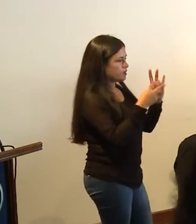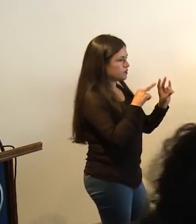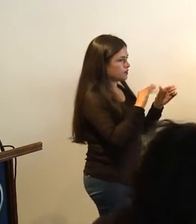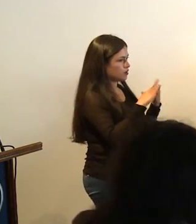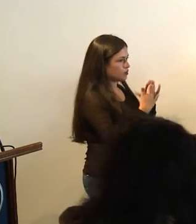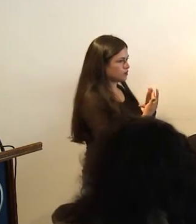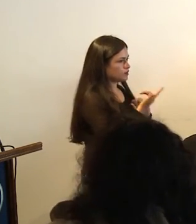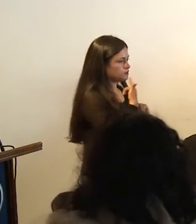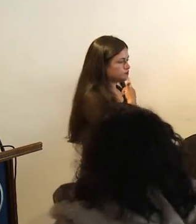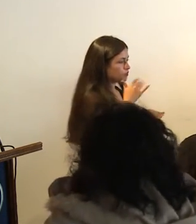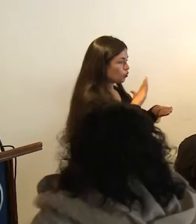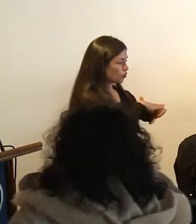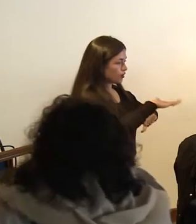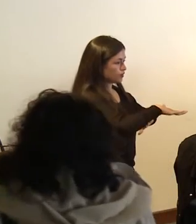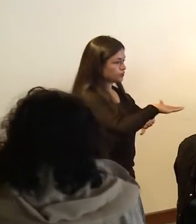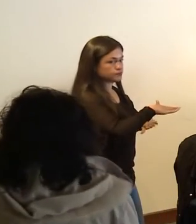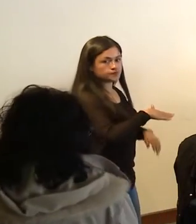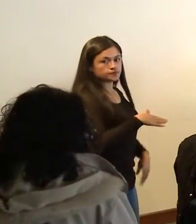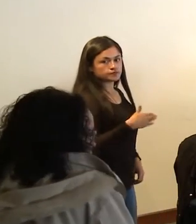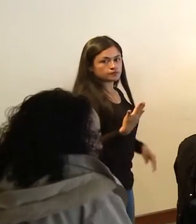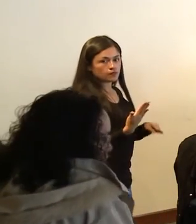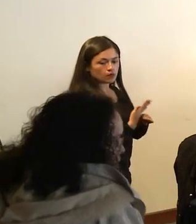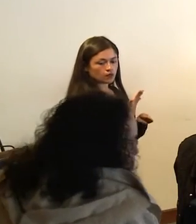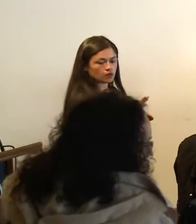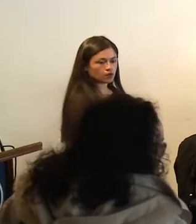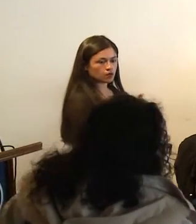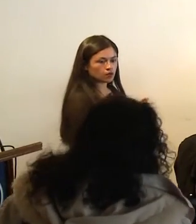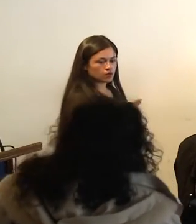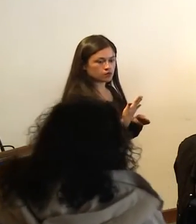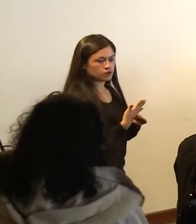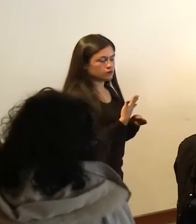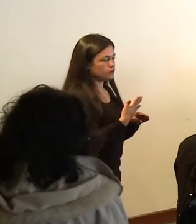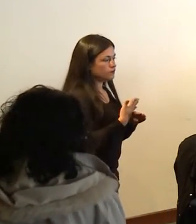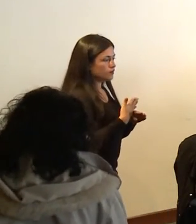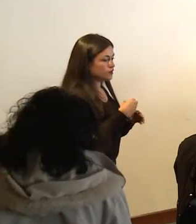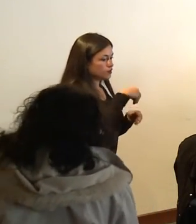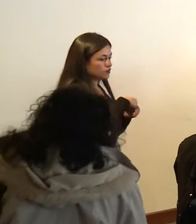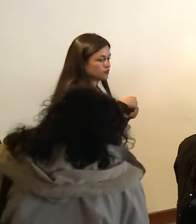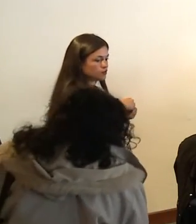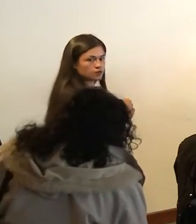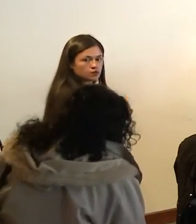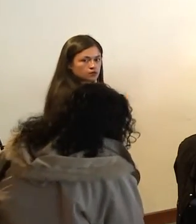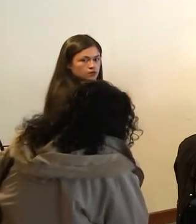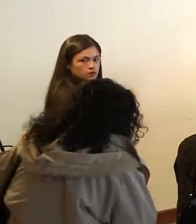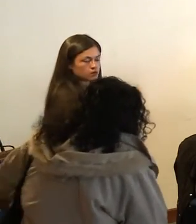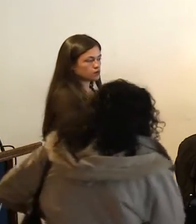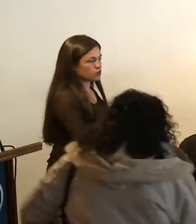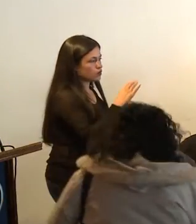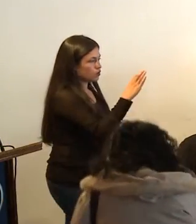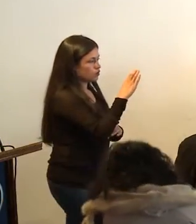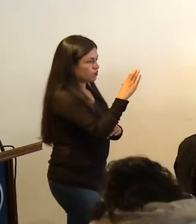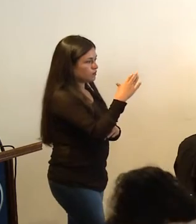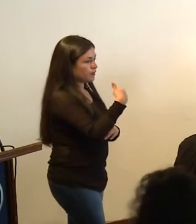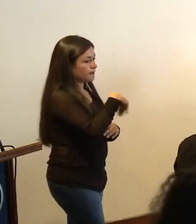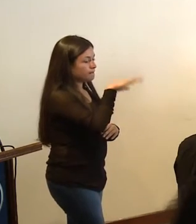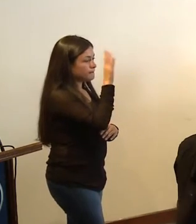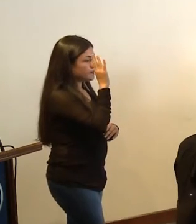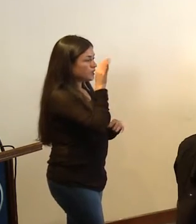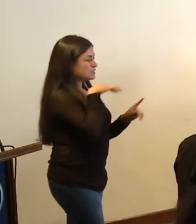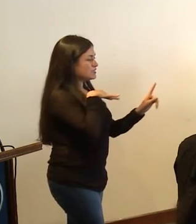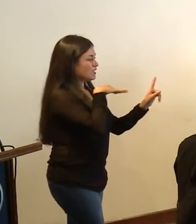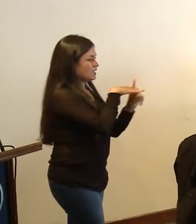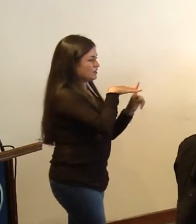una de las consecuencias del largo conflicto armado y violencia en el país es que en buena medida ha afectado,